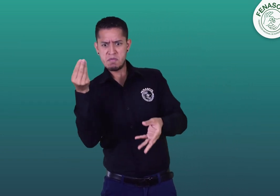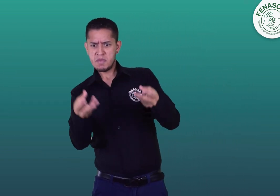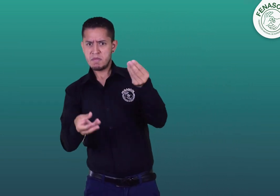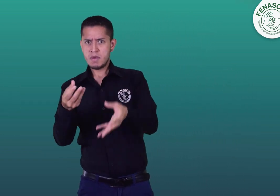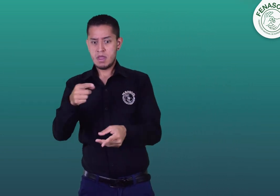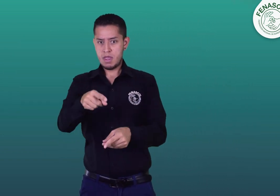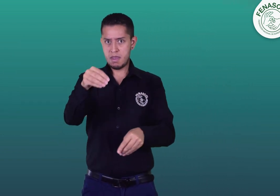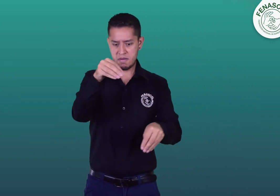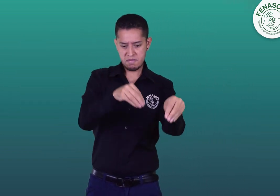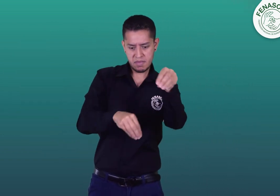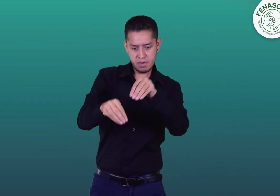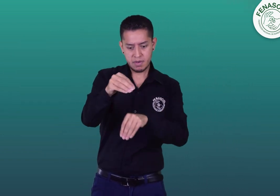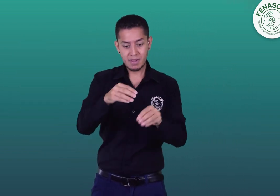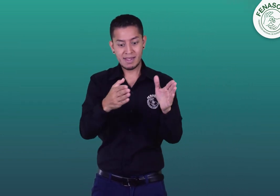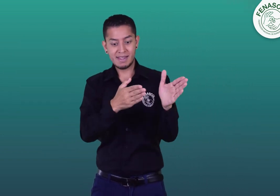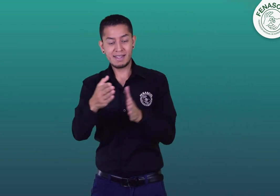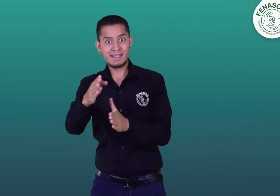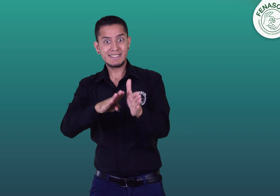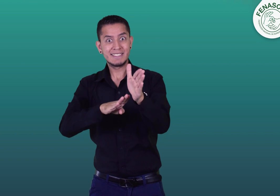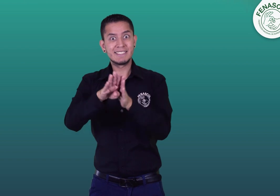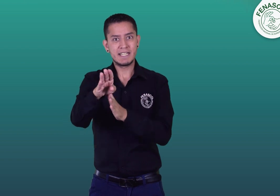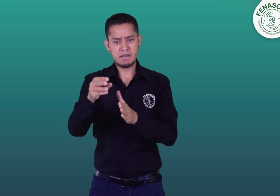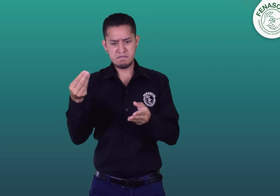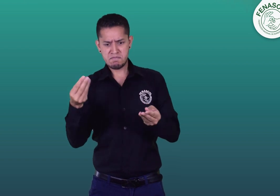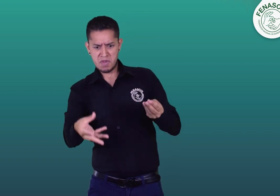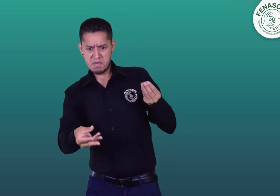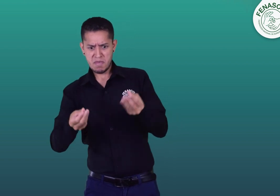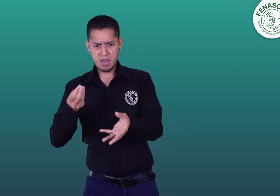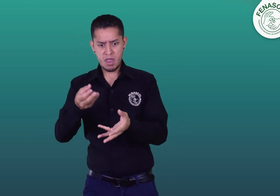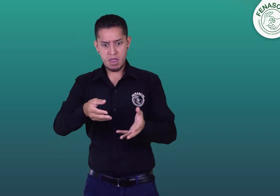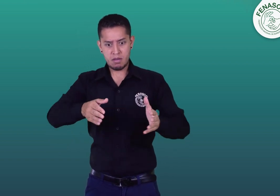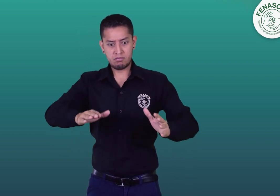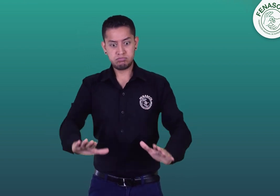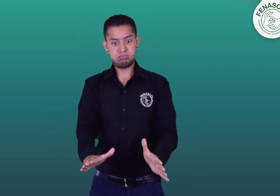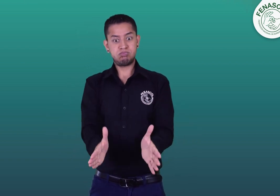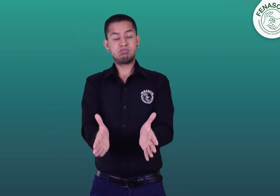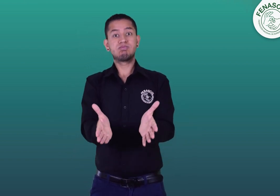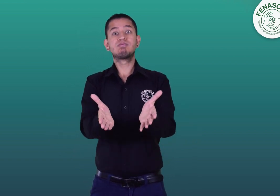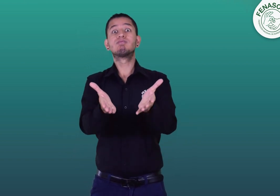para más reconocimiento de los derechos de las personas sordas en todo el país.